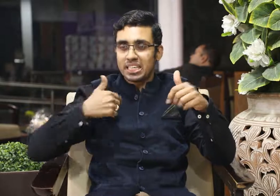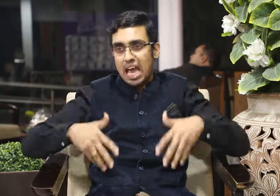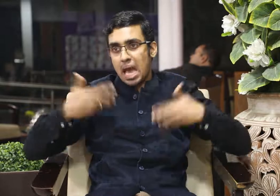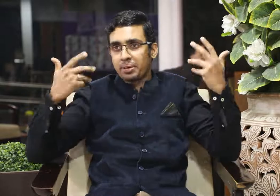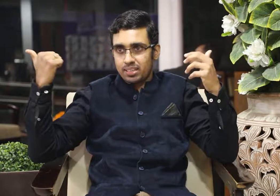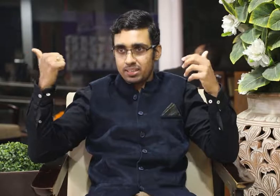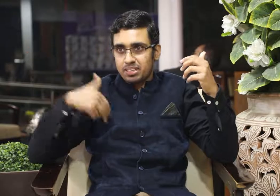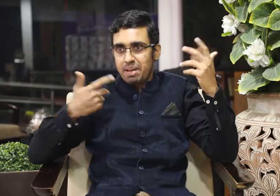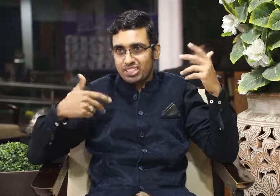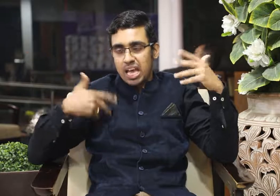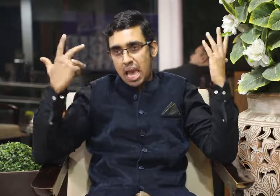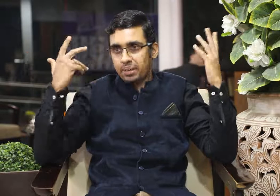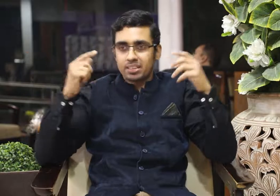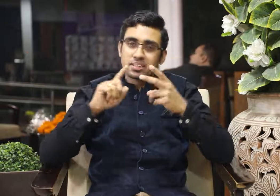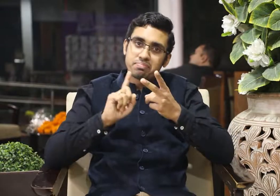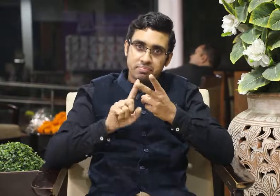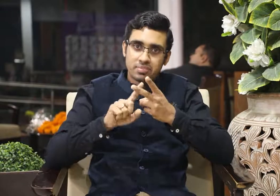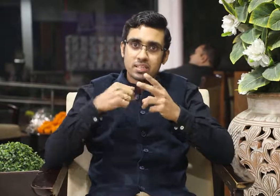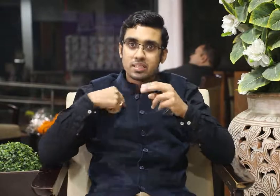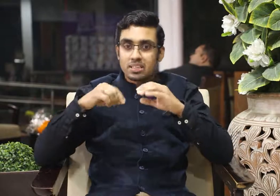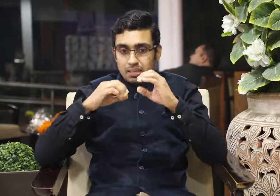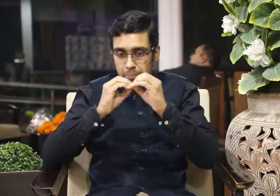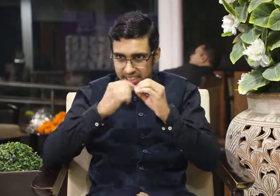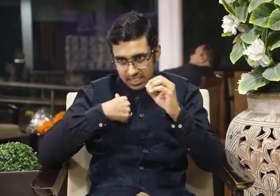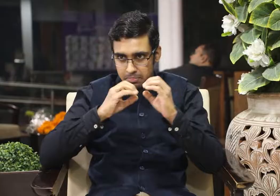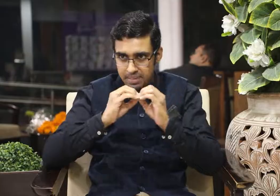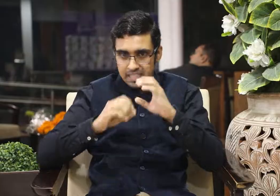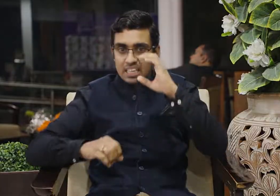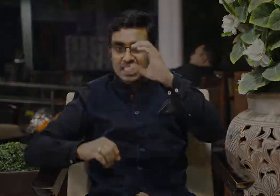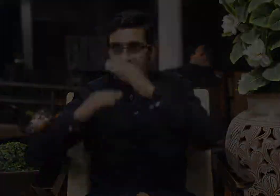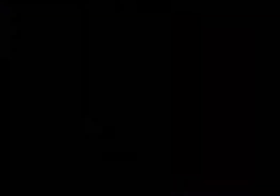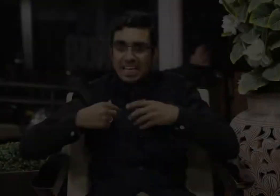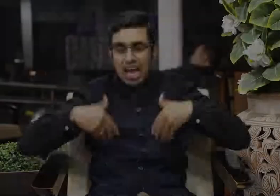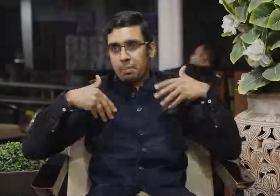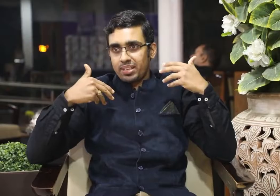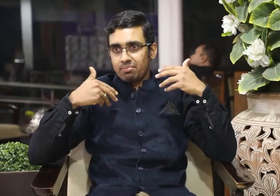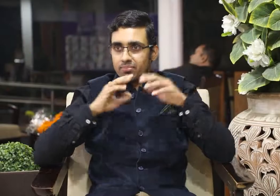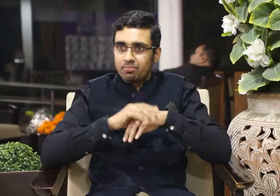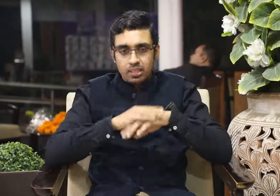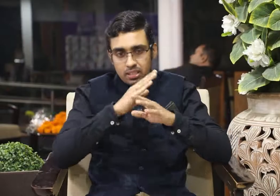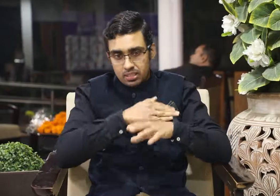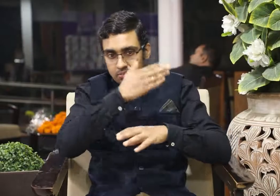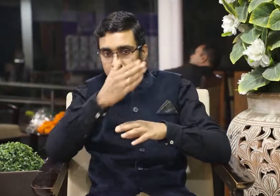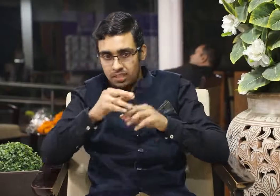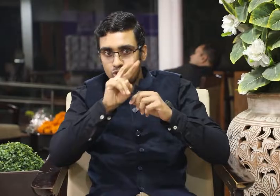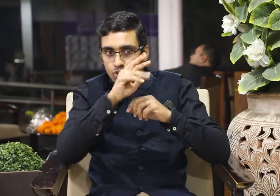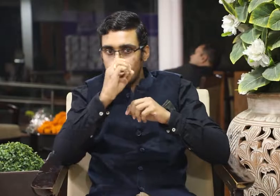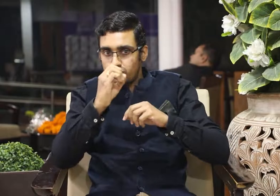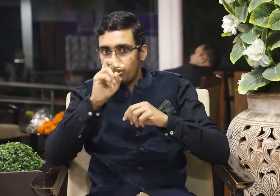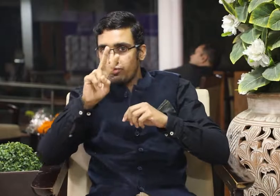कार्य करता हूँ और मेरे अधिकारी जितने भी हैं वो मेरे कार्यों को लेकर बहुत प्रसन्न रहते हैं। और जो 15 अगस्त के अंदर भी उन्होंने हमारे को अवार्ड दिया तो